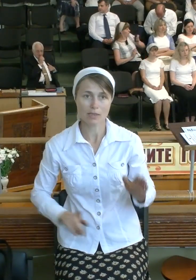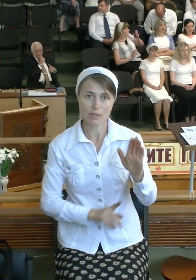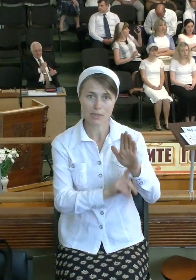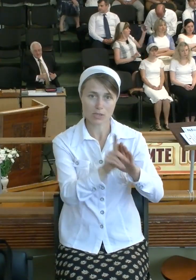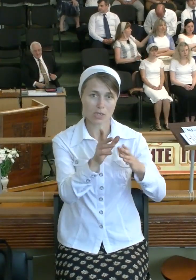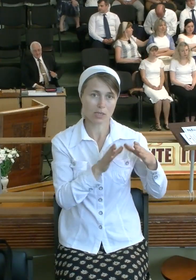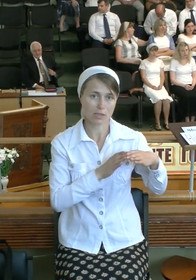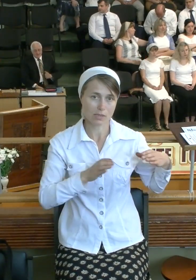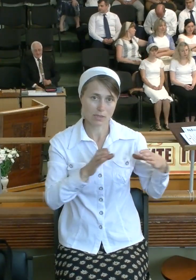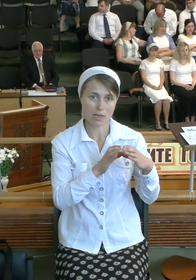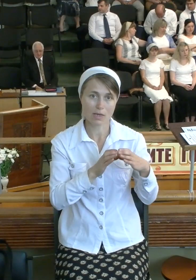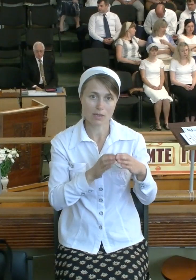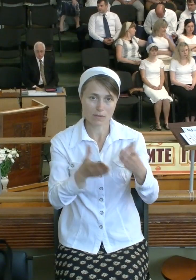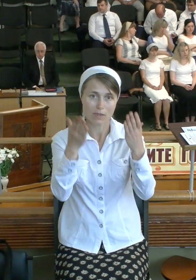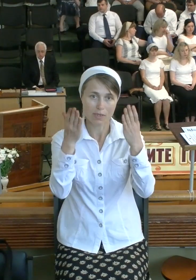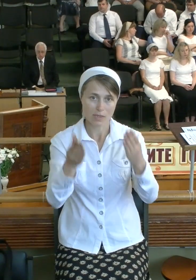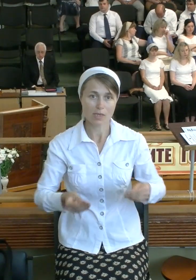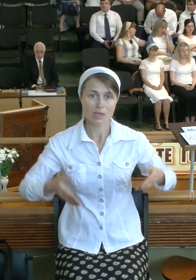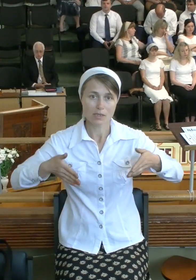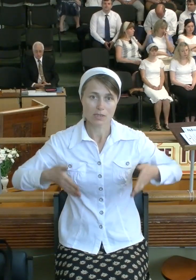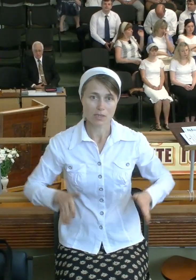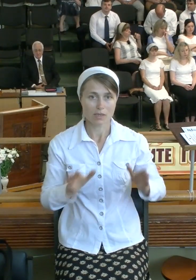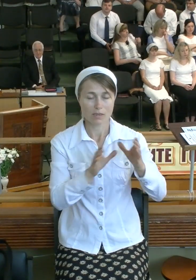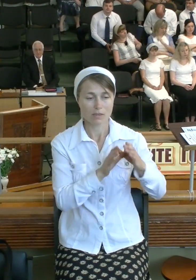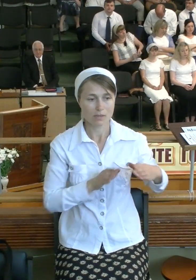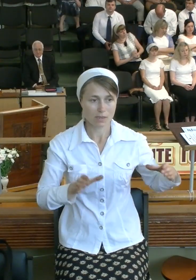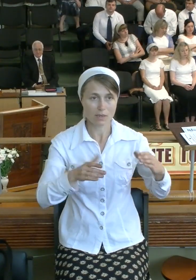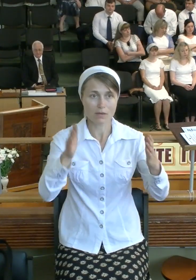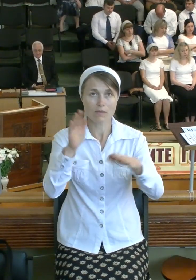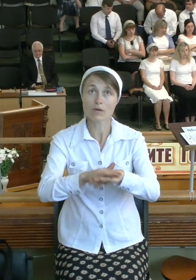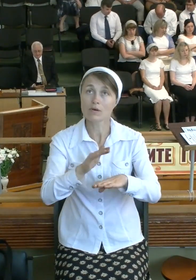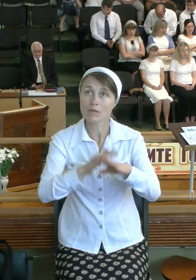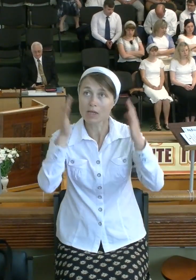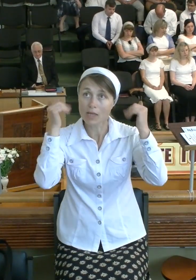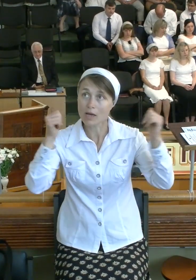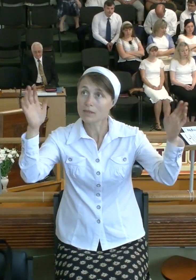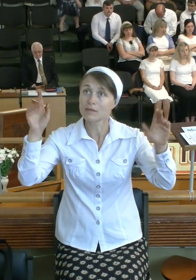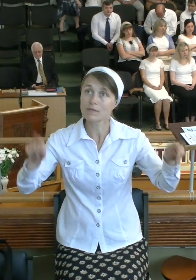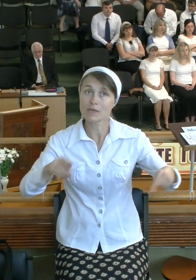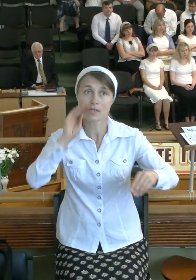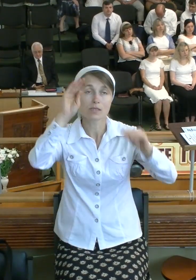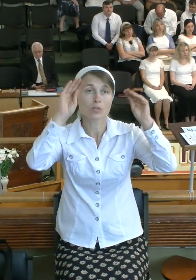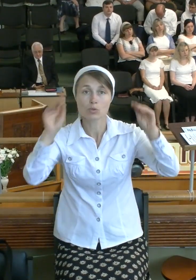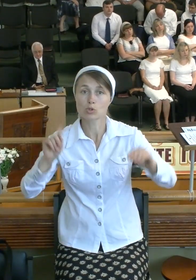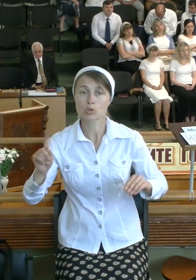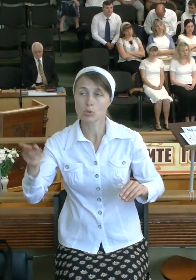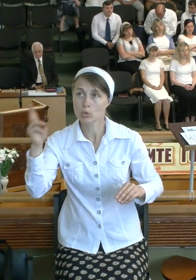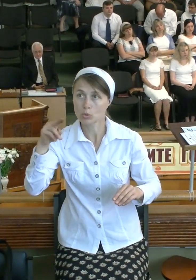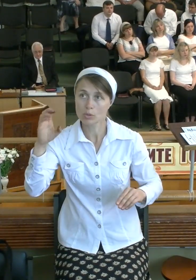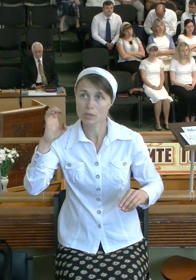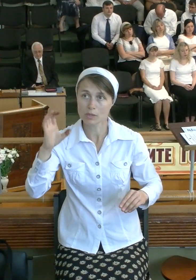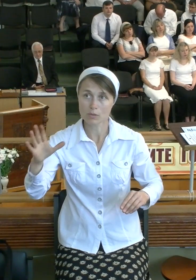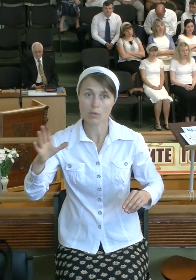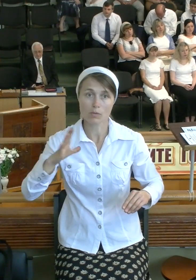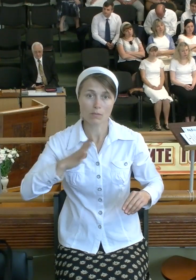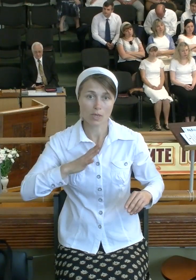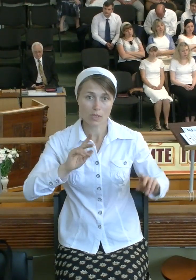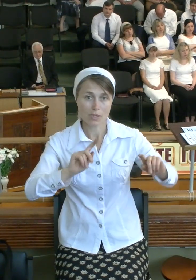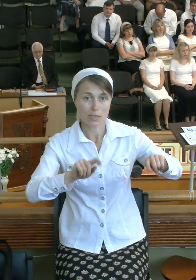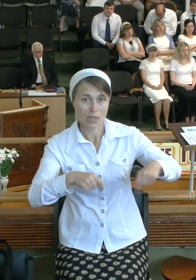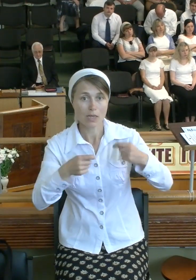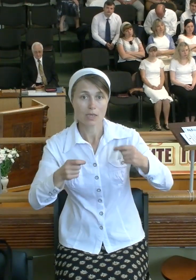церкви, день ее рождения. Хвала Творцу, что Дух Святой был дан и